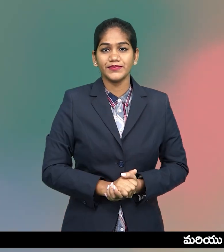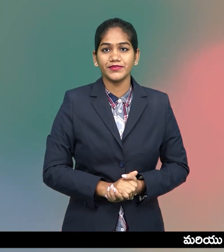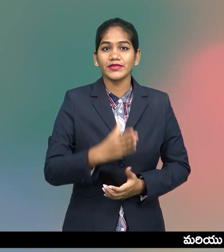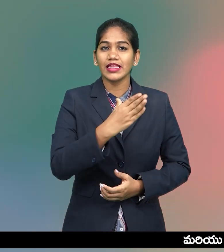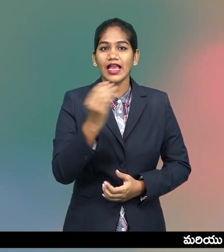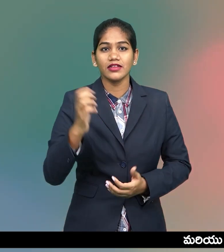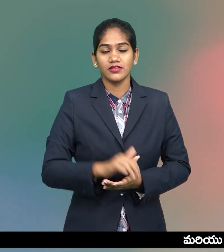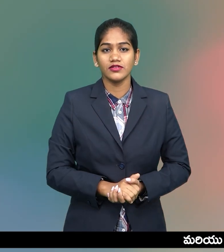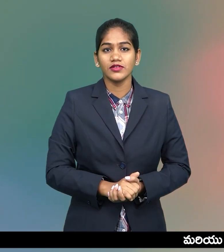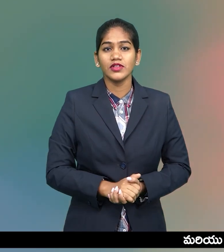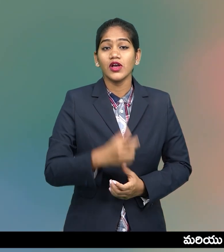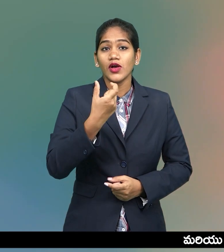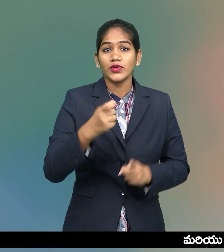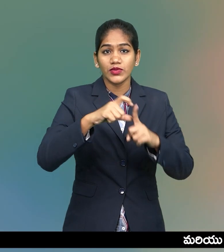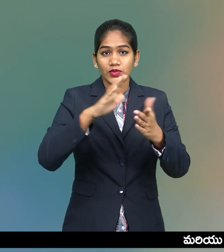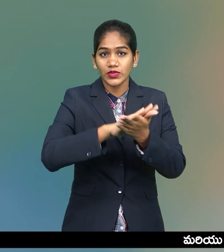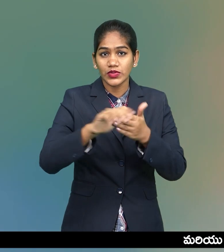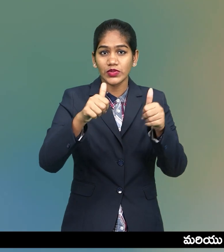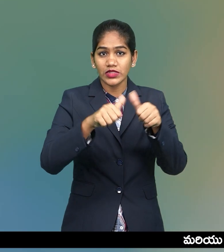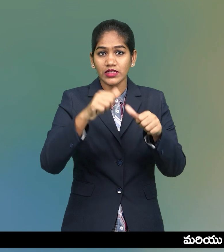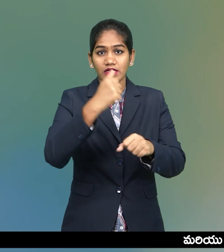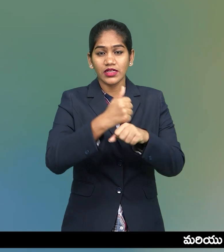మరియు ఉదగమండలం అంటే ఊటీ